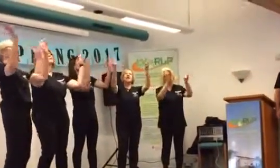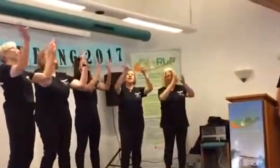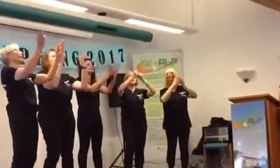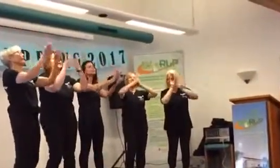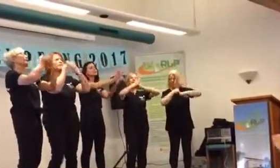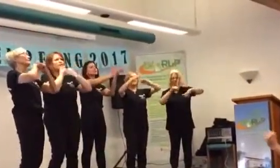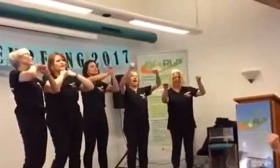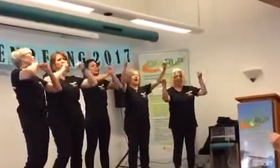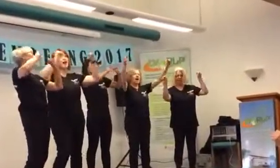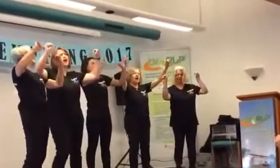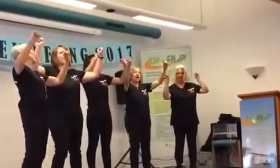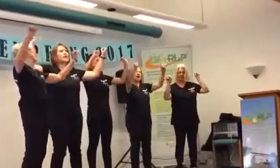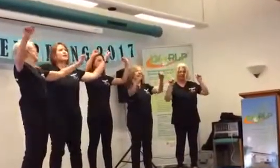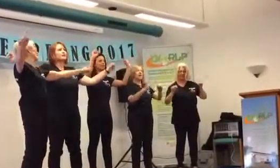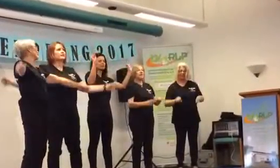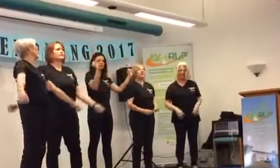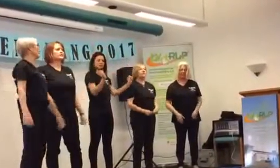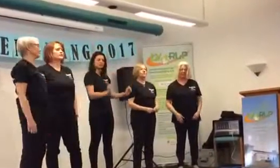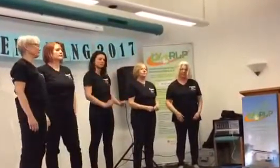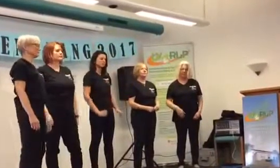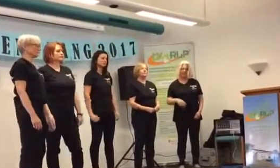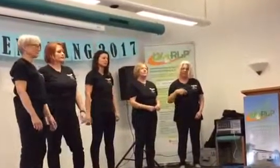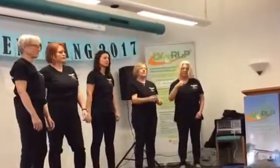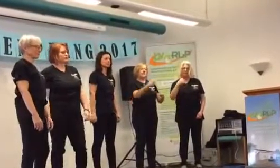und Freiheit auf der Welt.